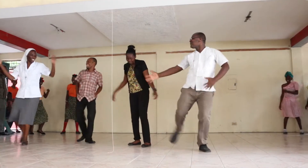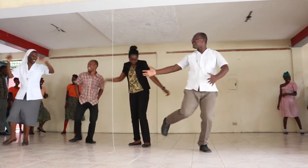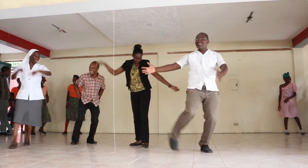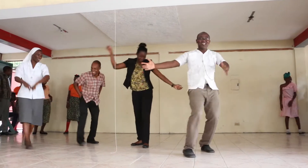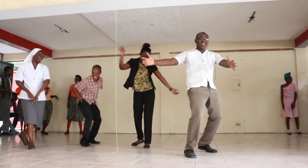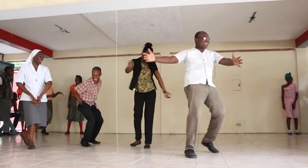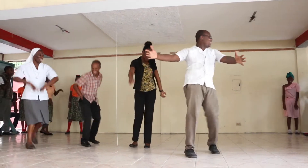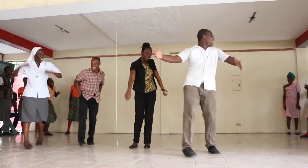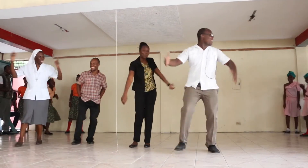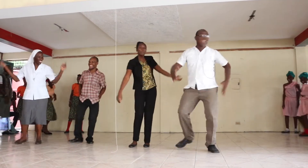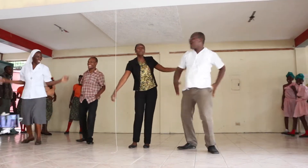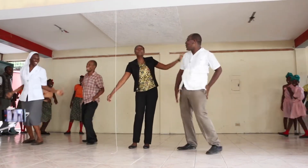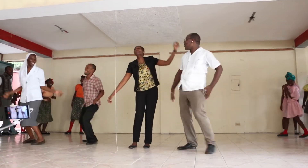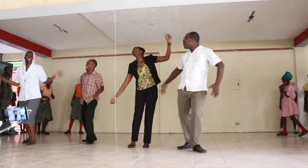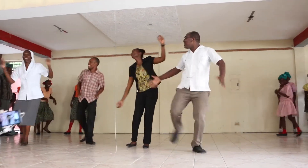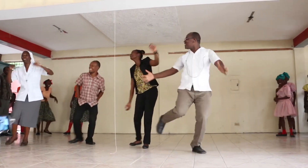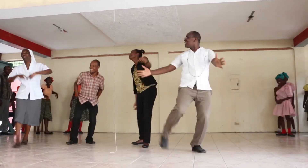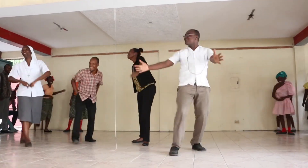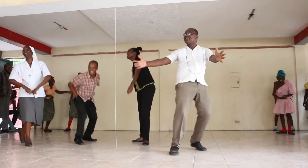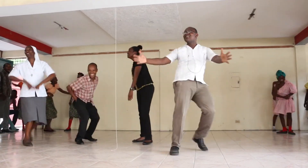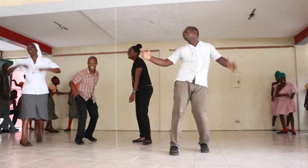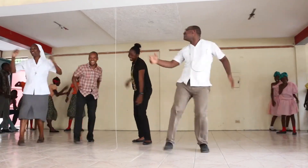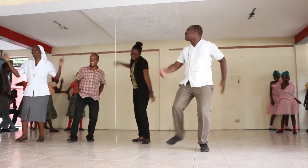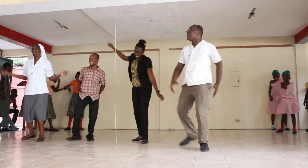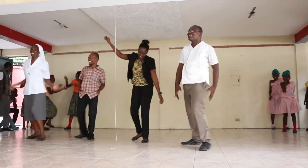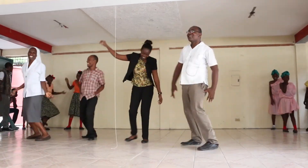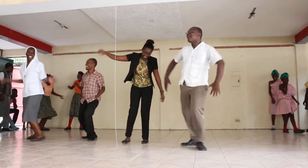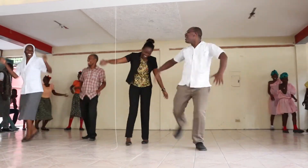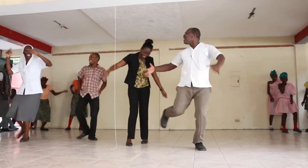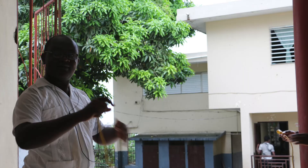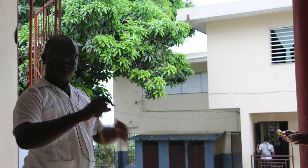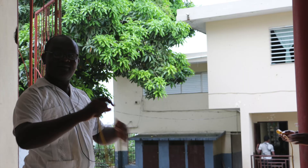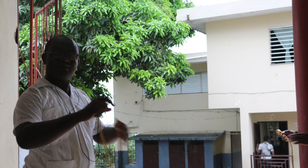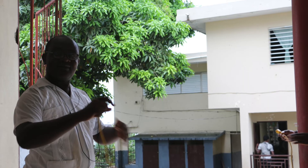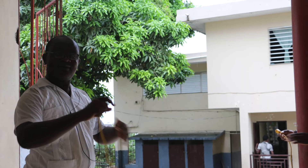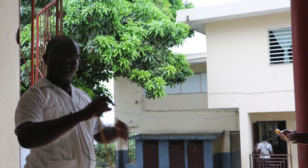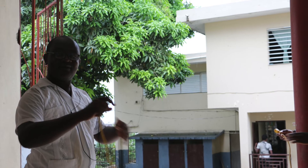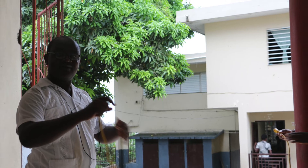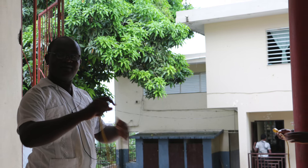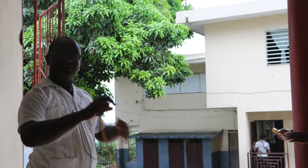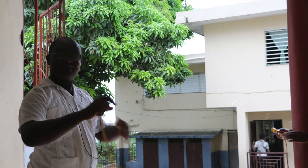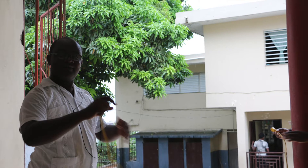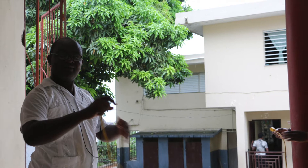'Institut. Aujourd'hui, il en a 39 ans. Il est professeur là-bas.